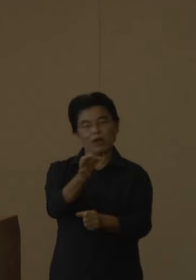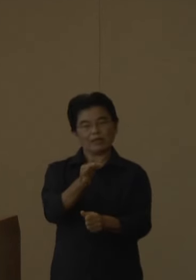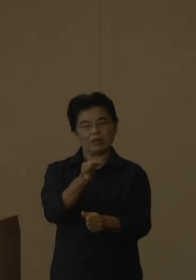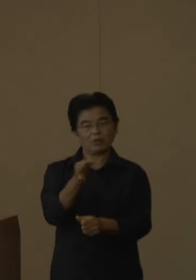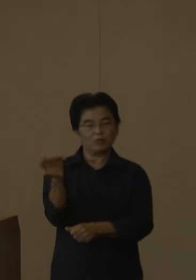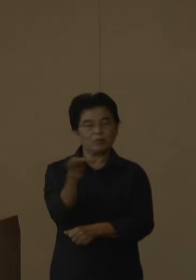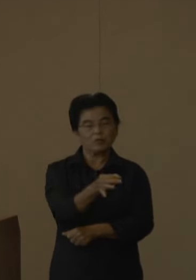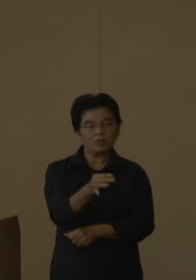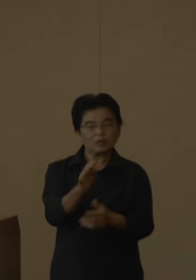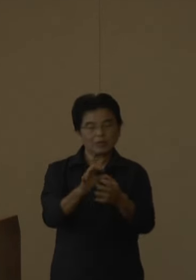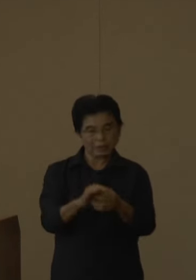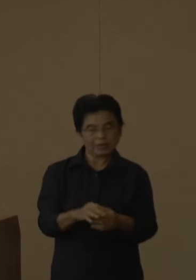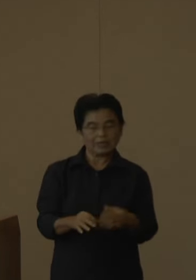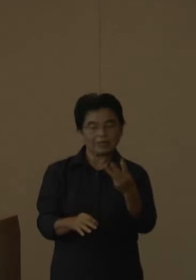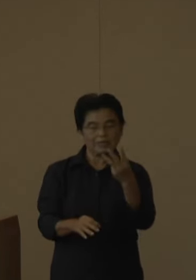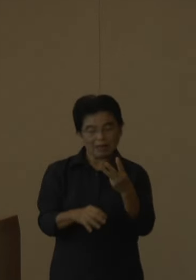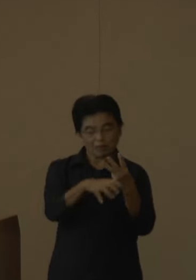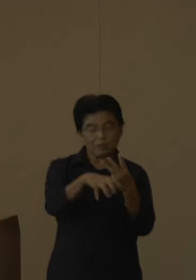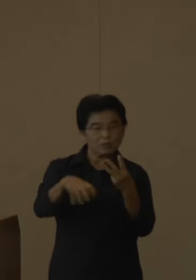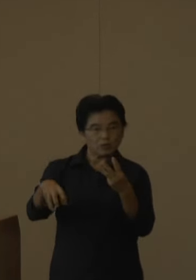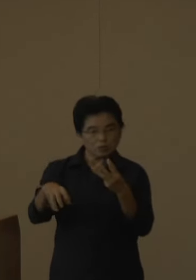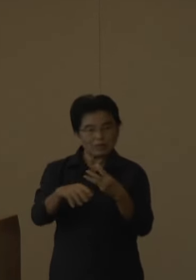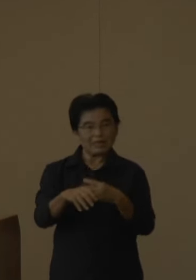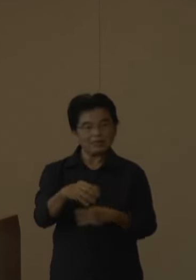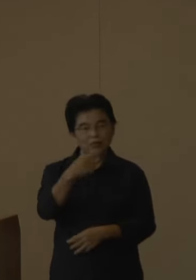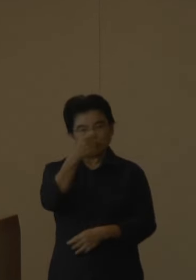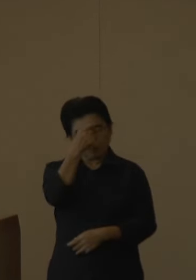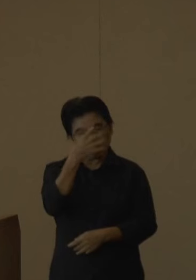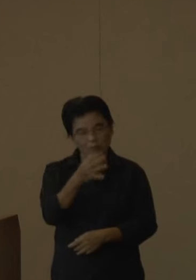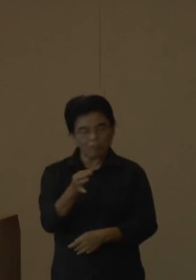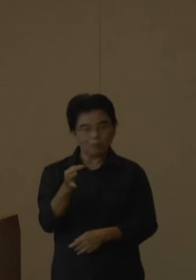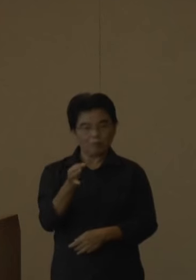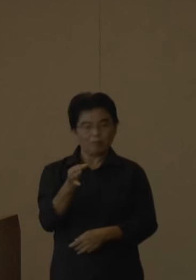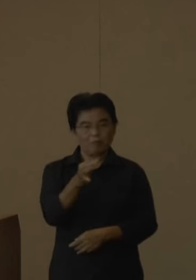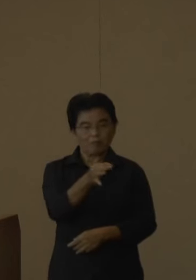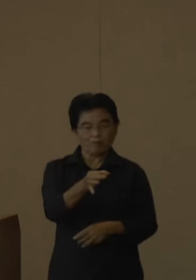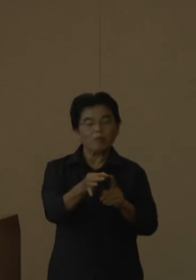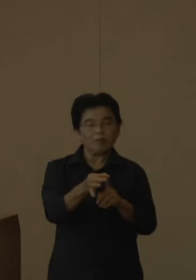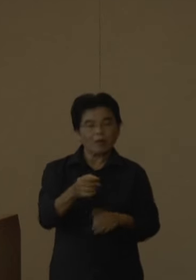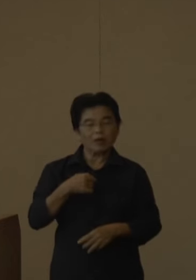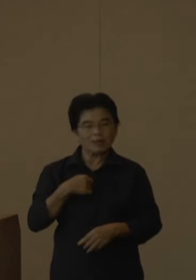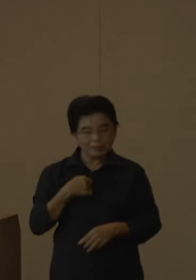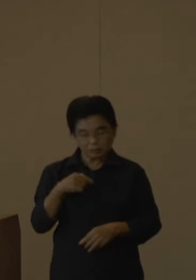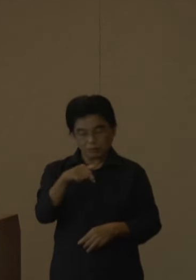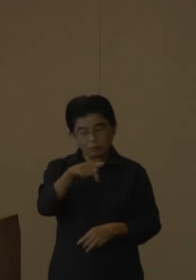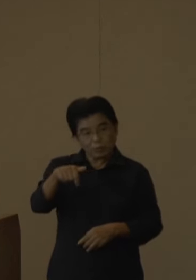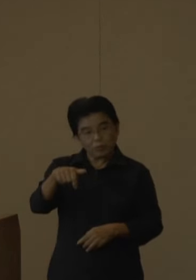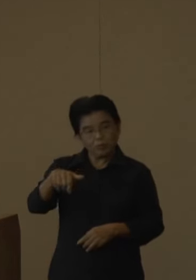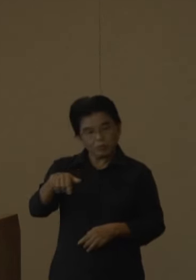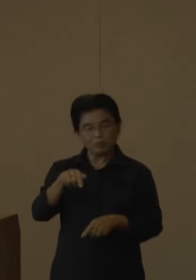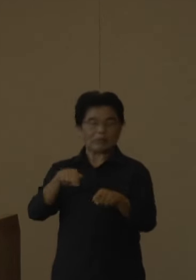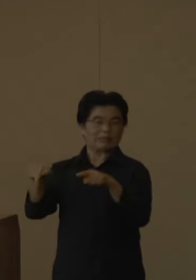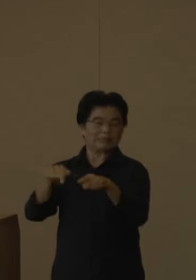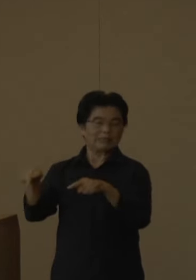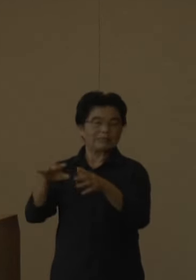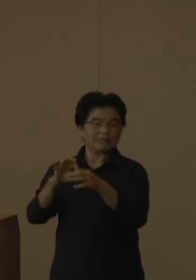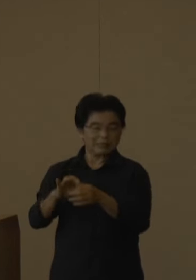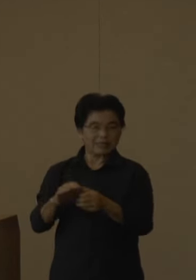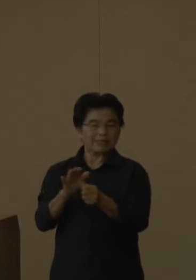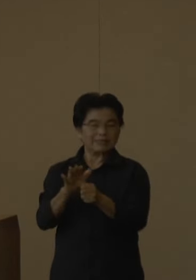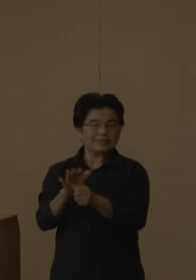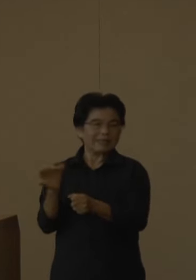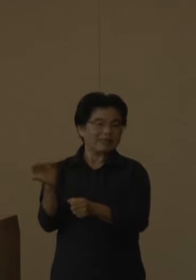そして山村へのリエゾンの派遣などの要望については直ちに私から関係部局に対応を指示し、山村への支援